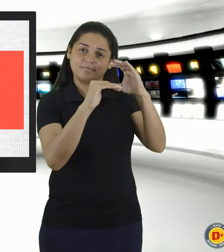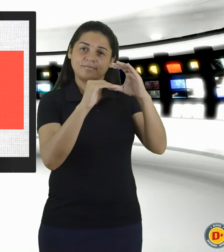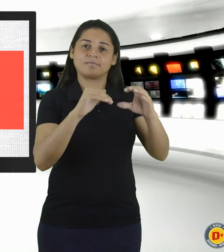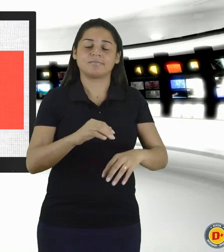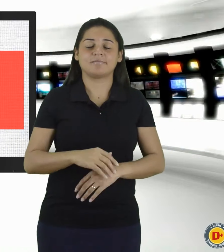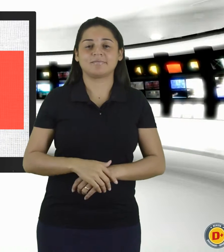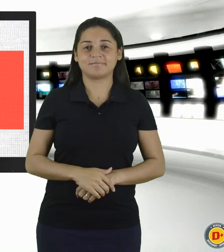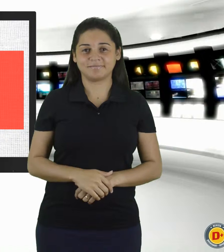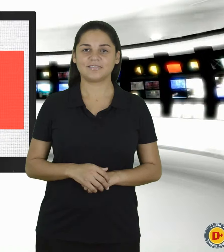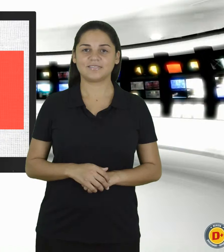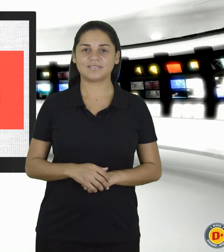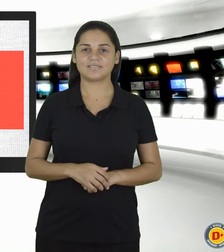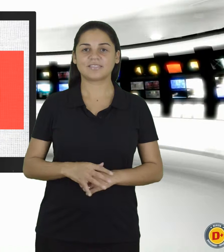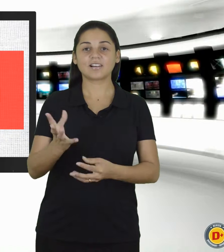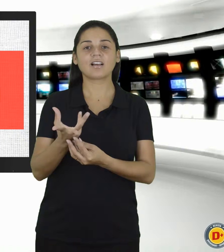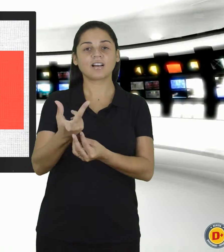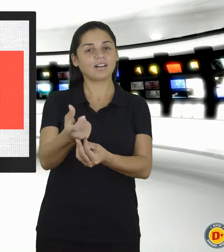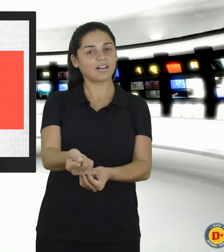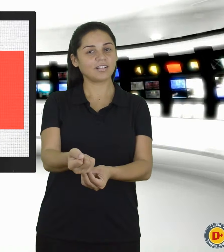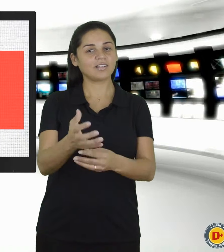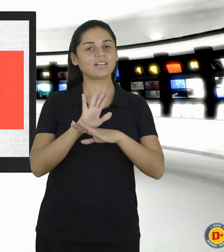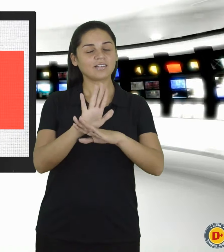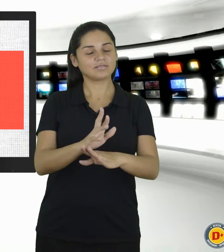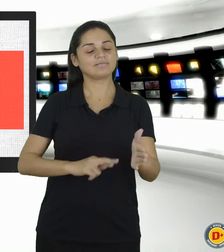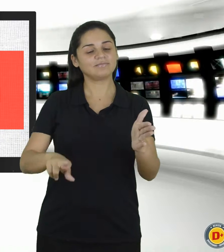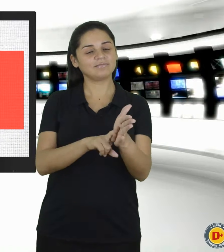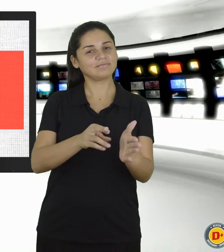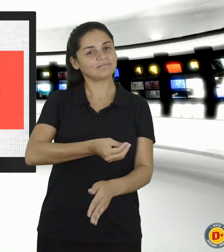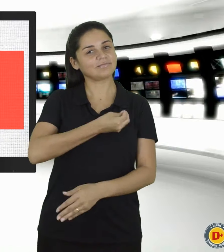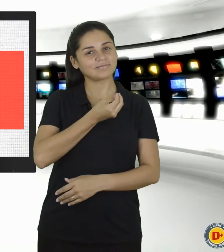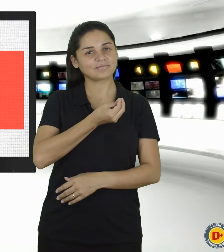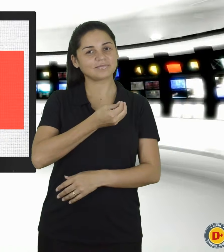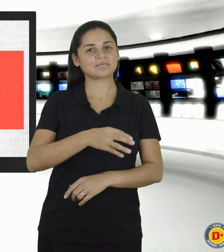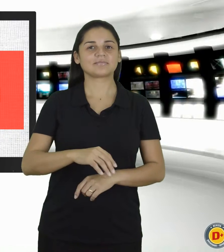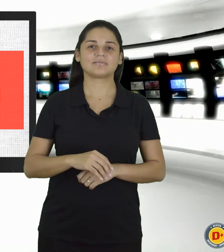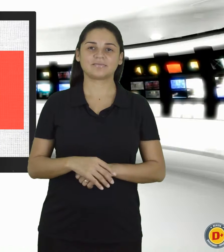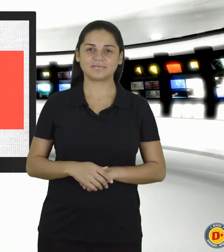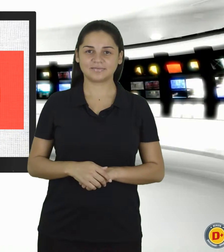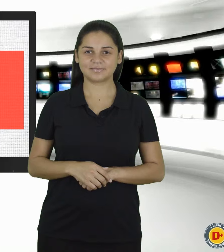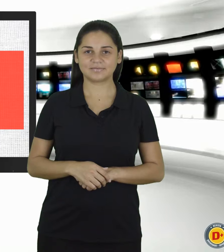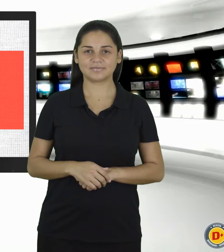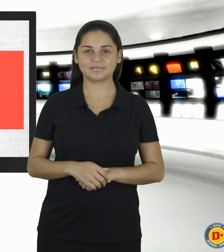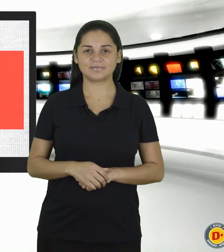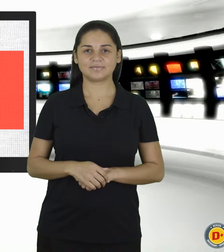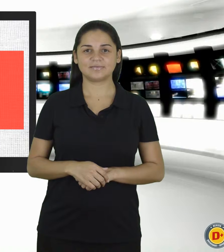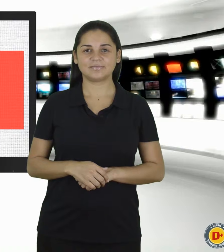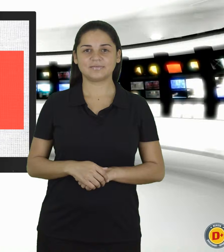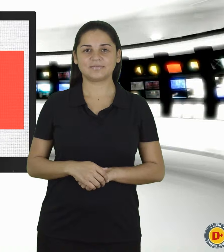Gosto muito da revista Demais, principalmente porque toda edição traz a história de uma pessoa que tinha grandes chances de ser infeliz ou